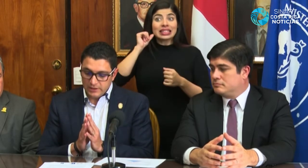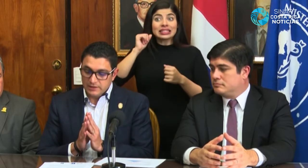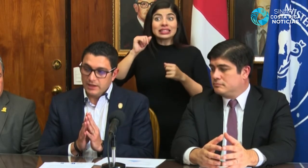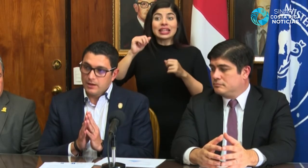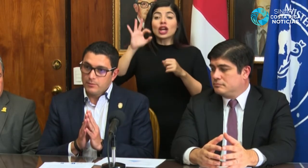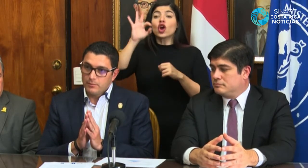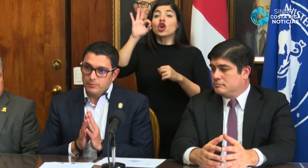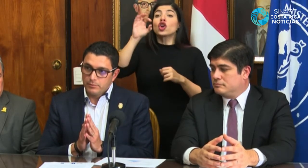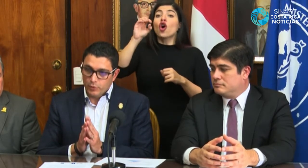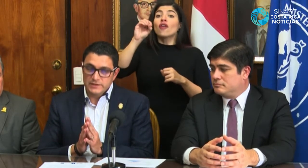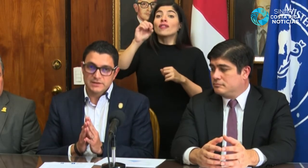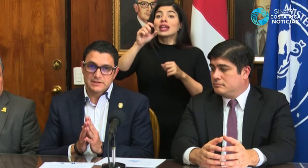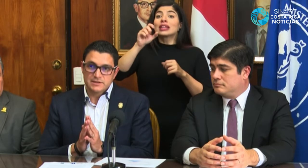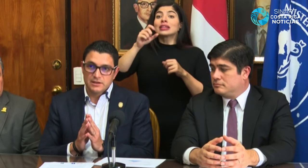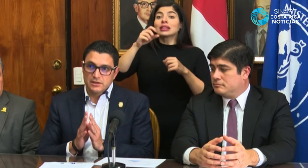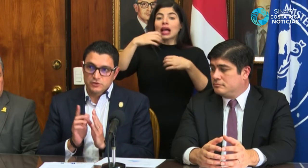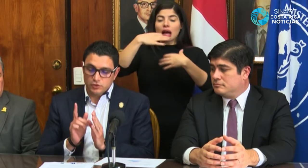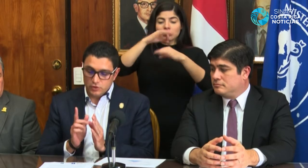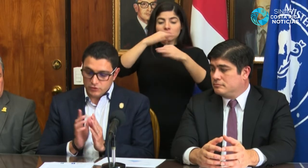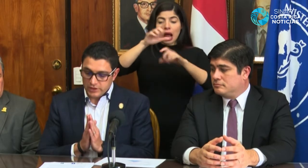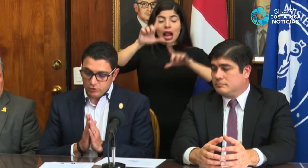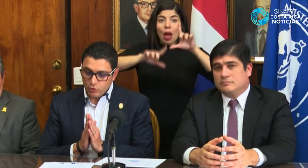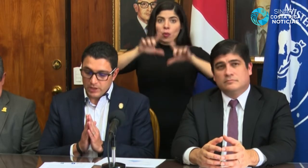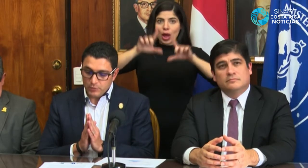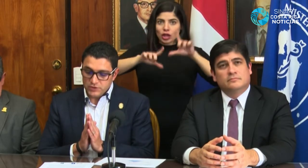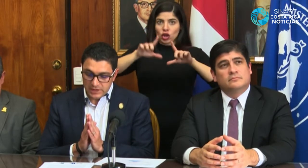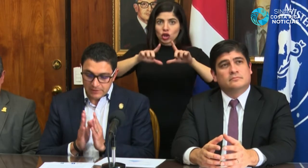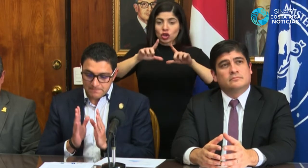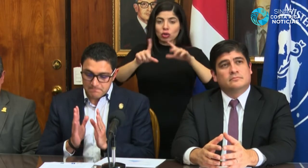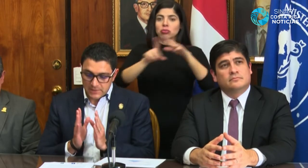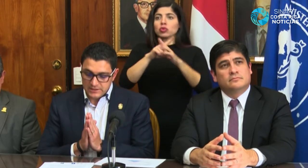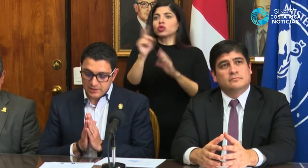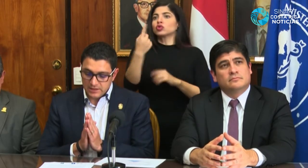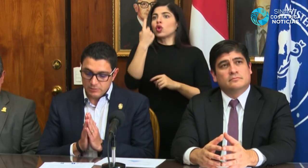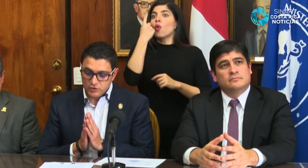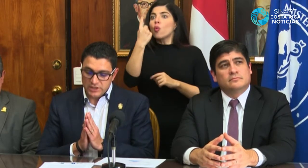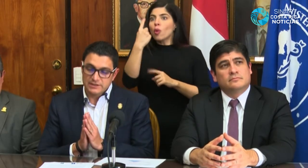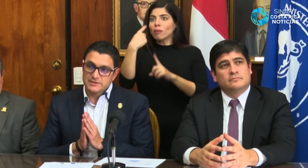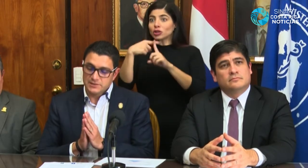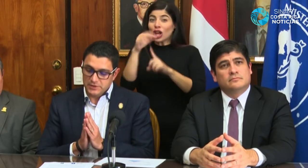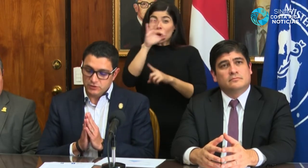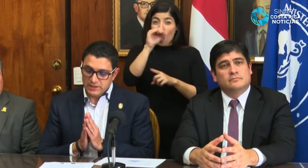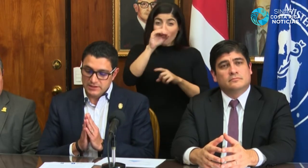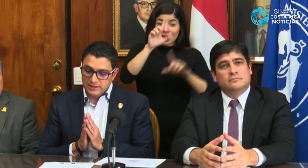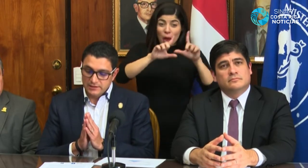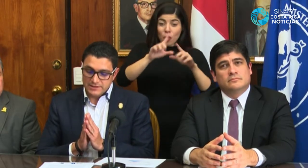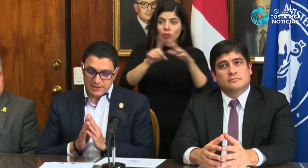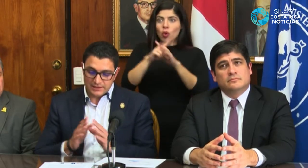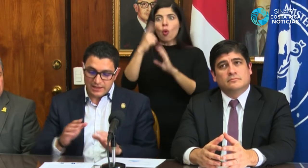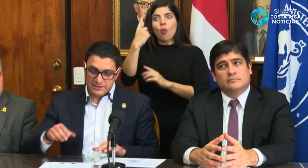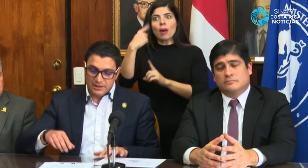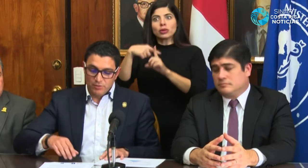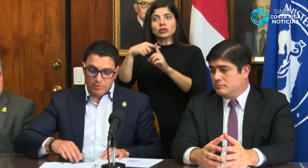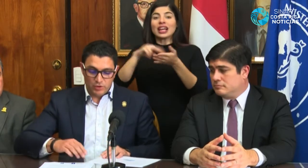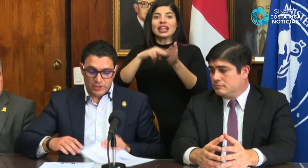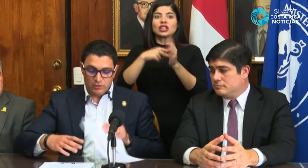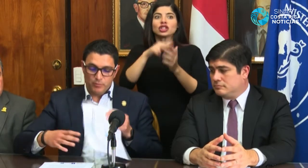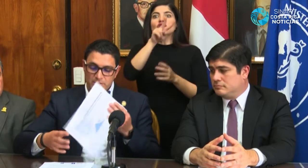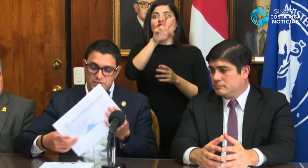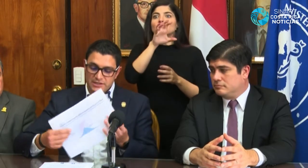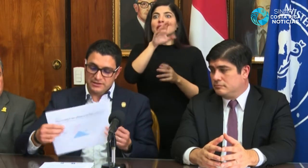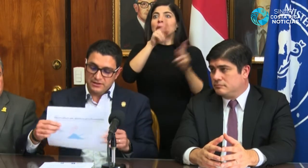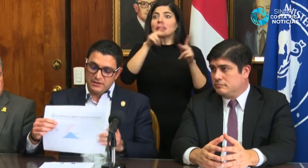procesaron 90 muestras, solo resultando una positiva. Así que tenemos 206 personas descartadas, pero